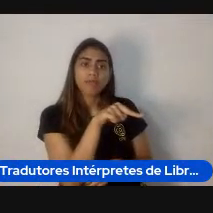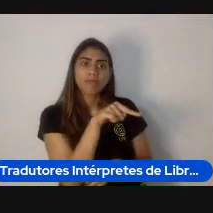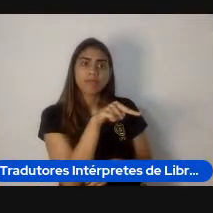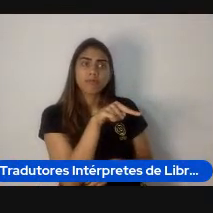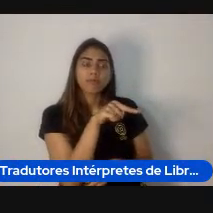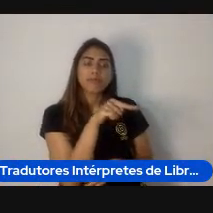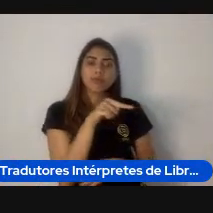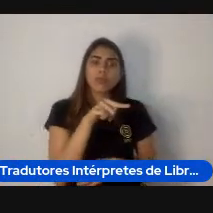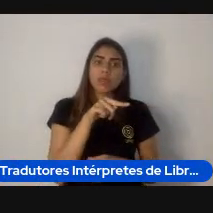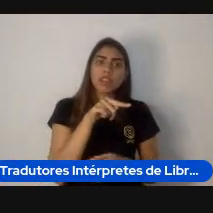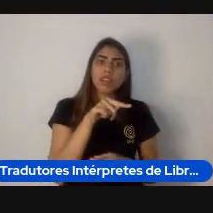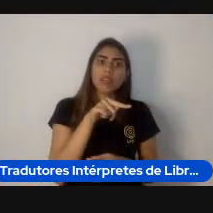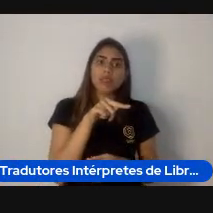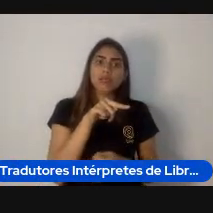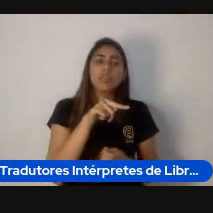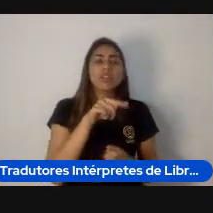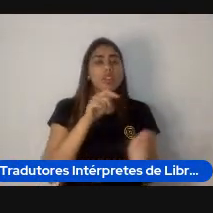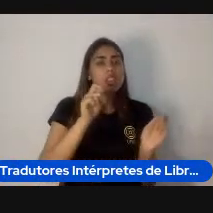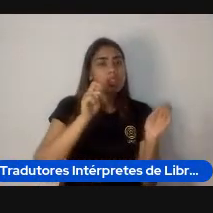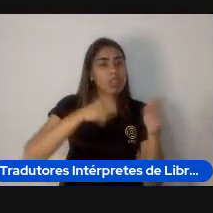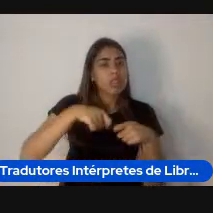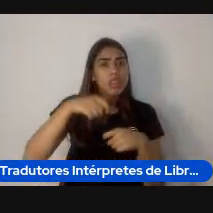me dar de retorno.